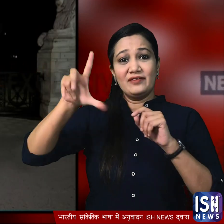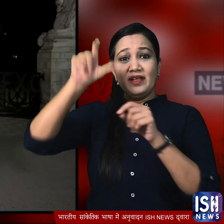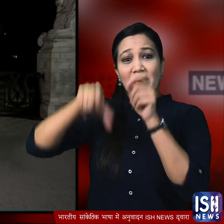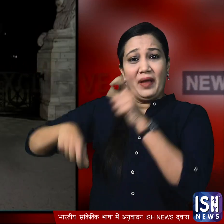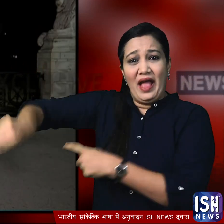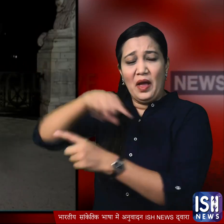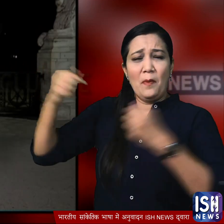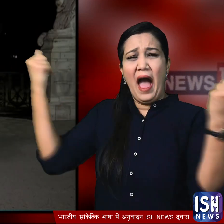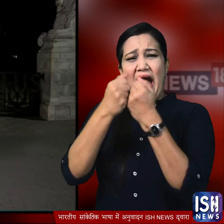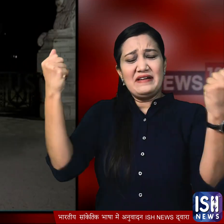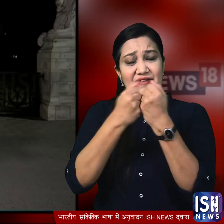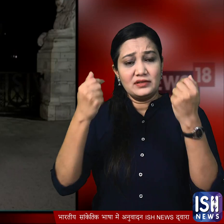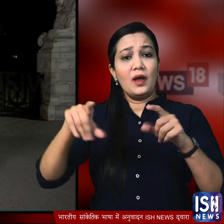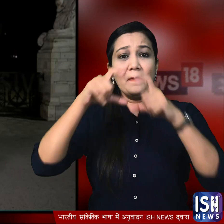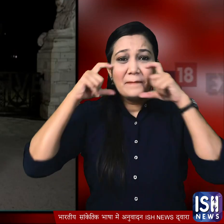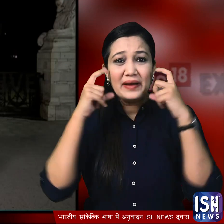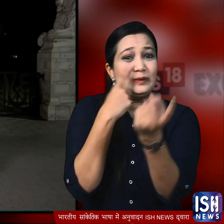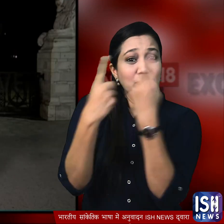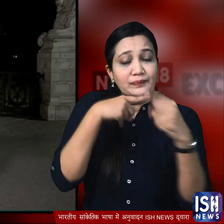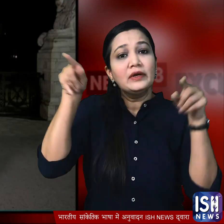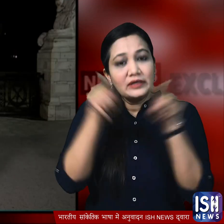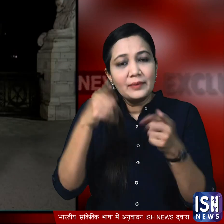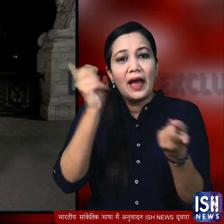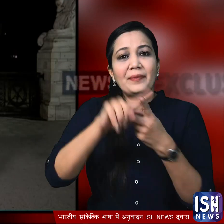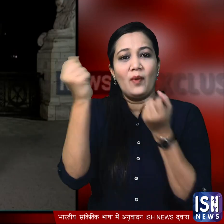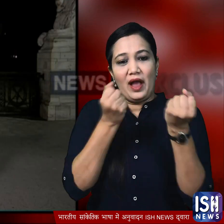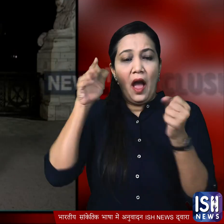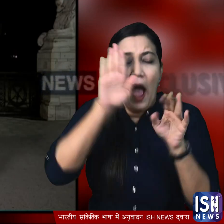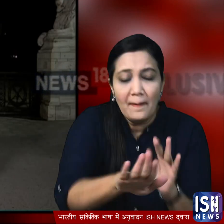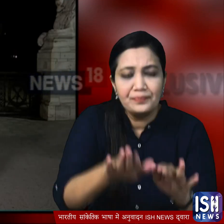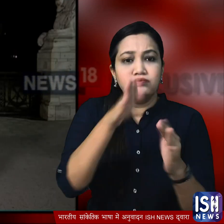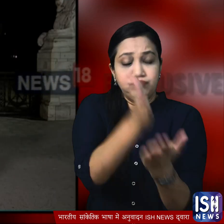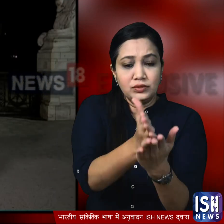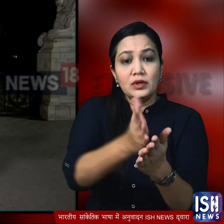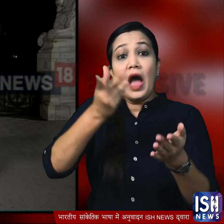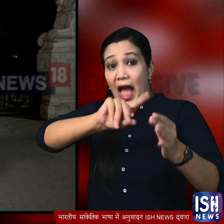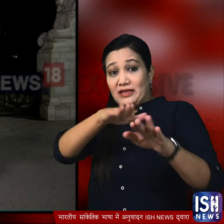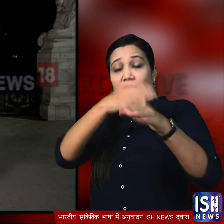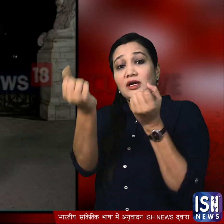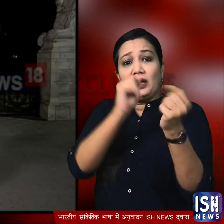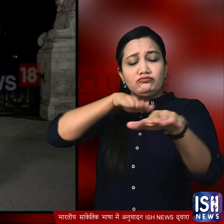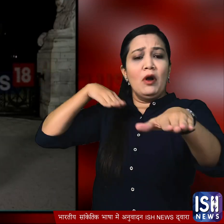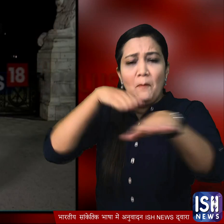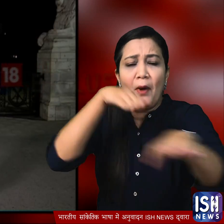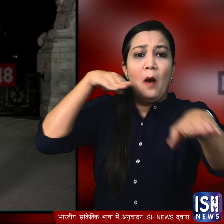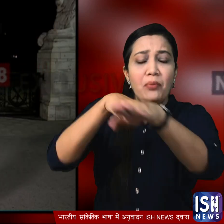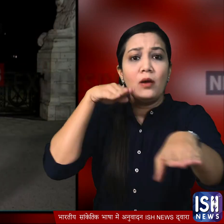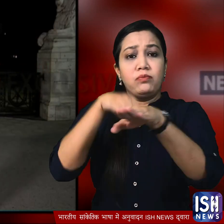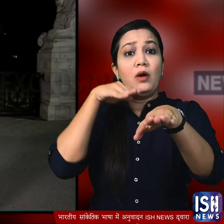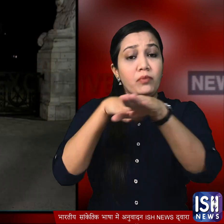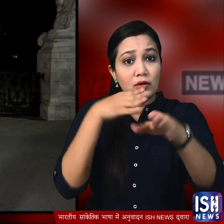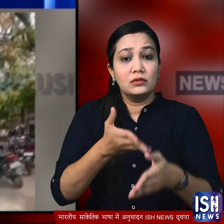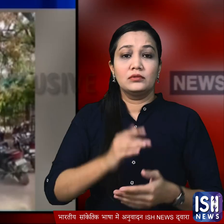कर्मचारियों से मारपीट कर दी। बताया गया कि मास्क की जांच के दौरान जब एक कार को अचानक रोका गया तो उसके पीछे चल रही कुछ गाड़ियां उससे टकरा